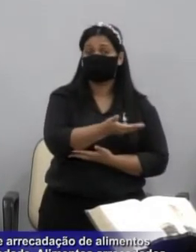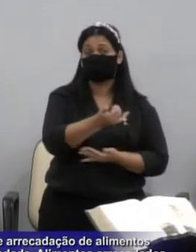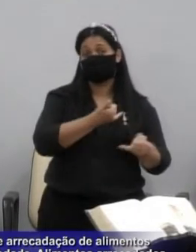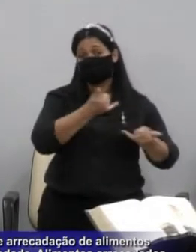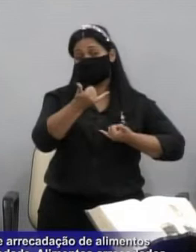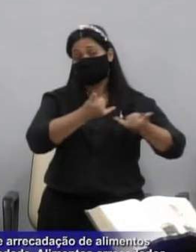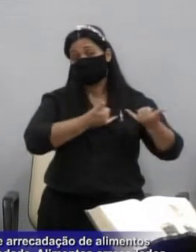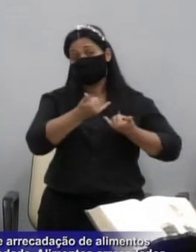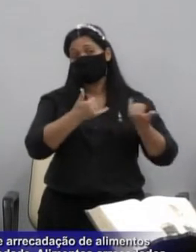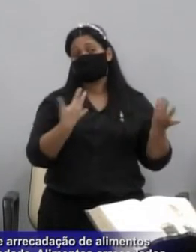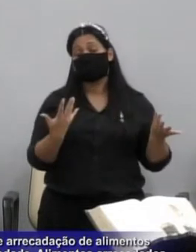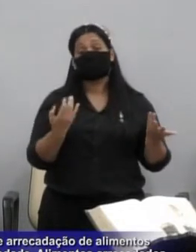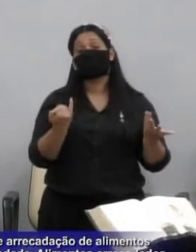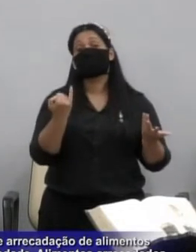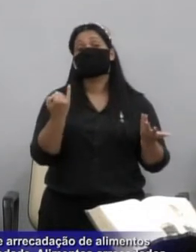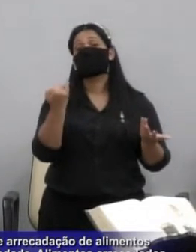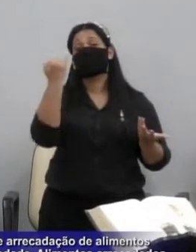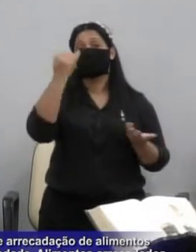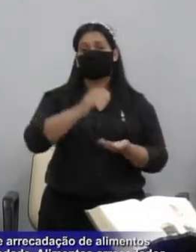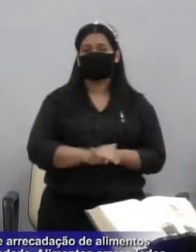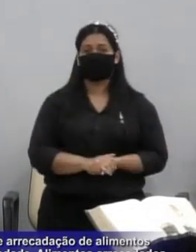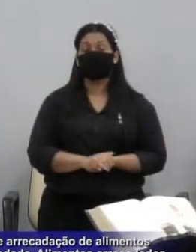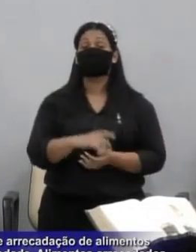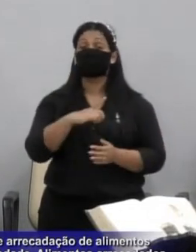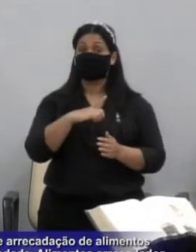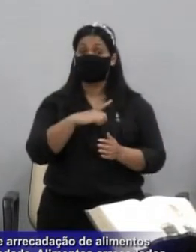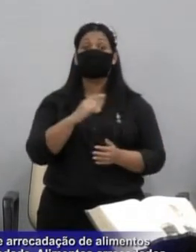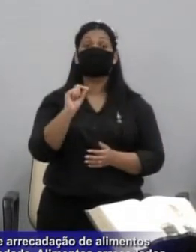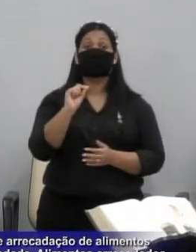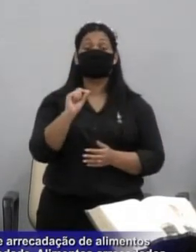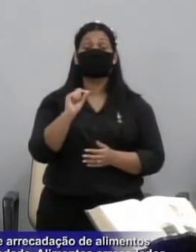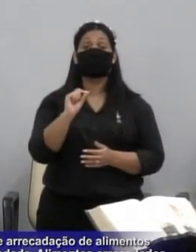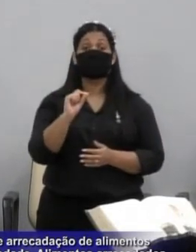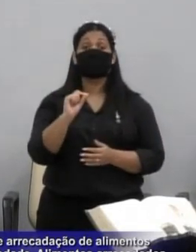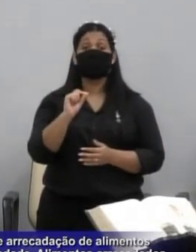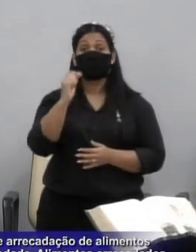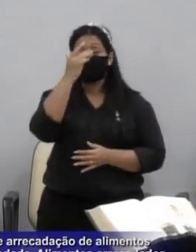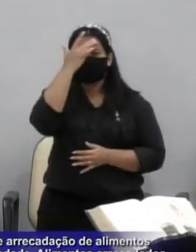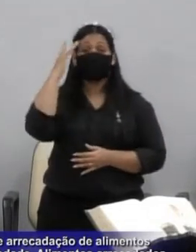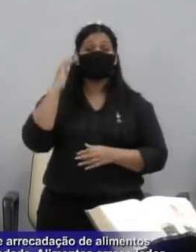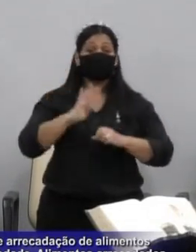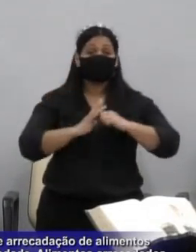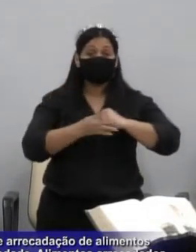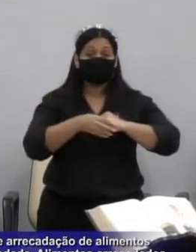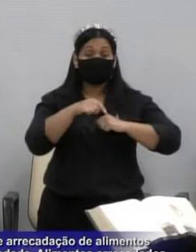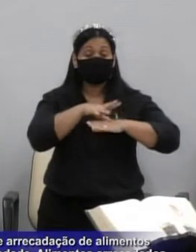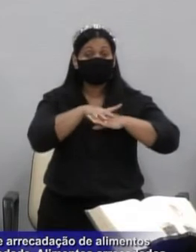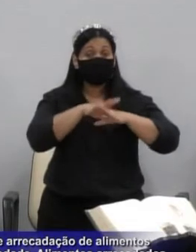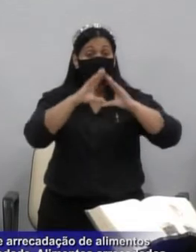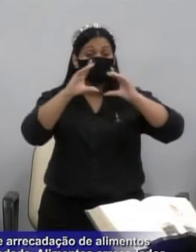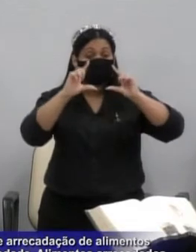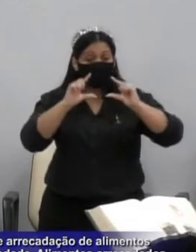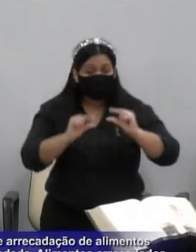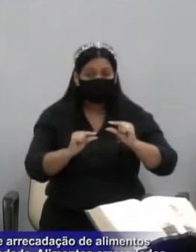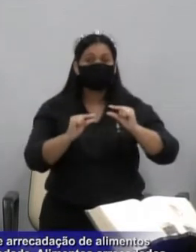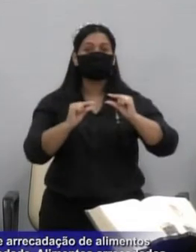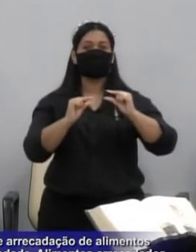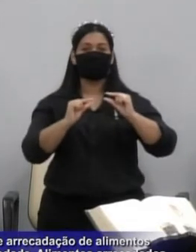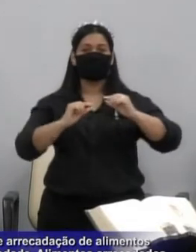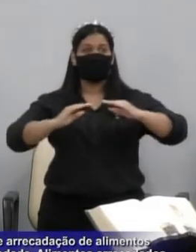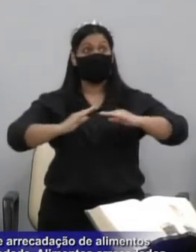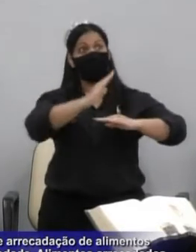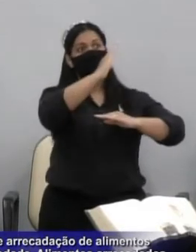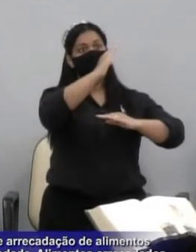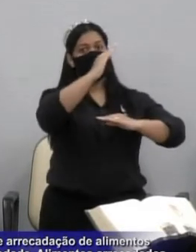informações importantes, né? Houve uma queda já do número. Eu estou com essa esperança também de que esse número, que